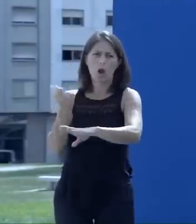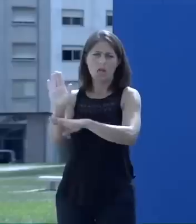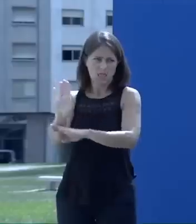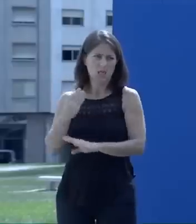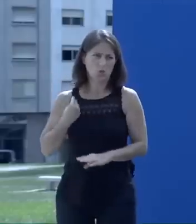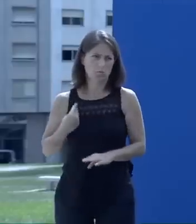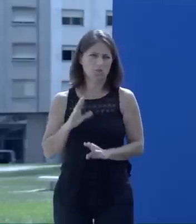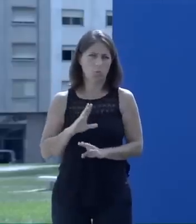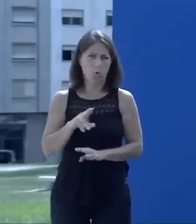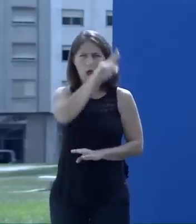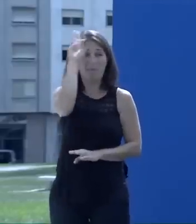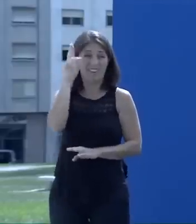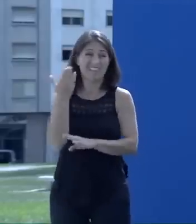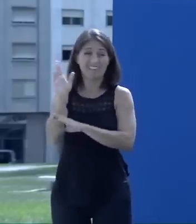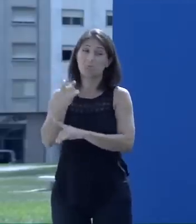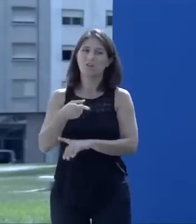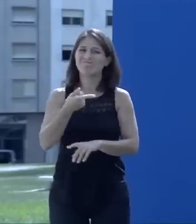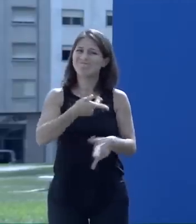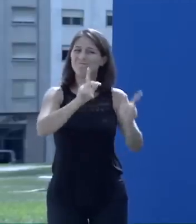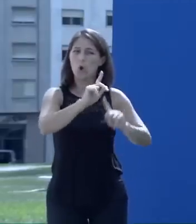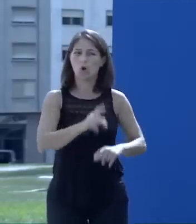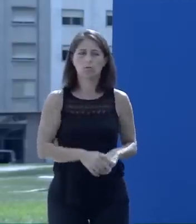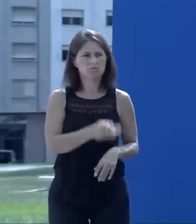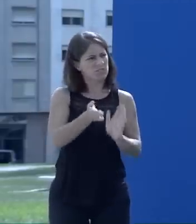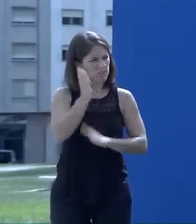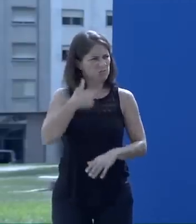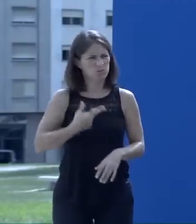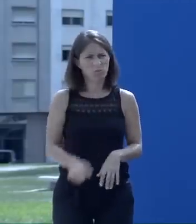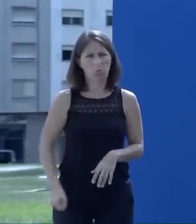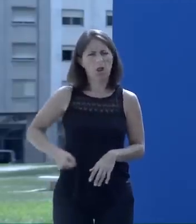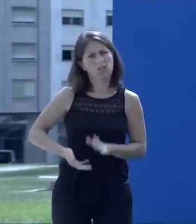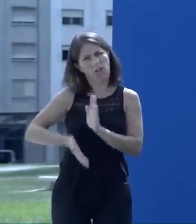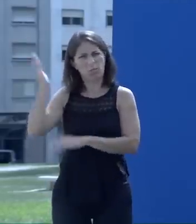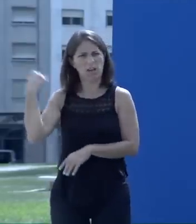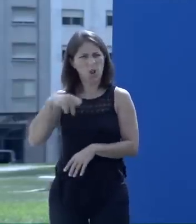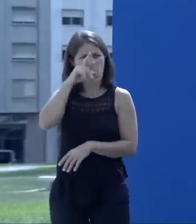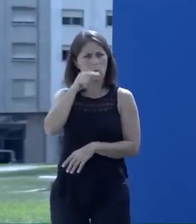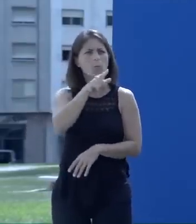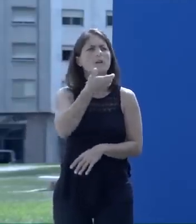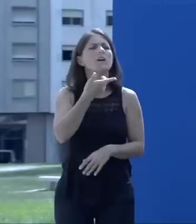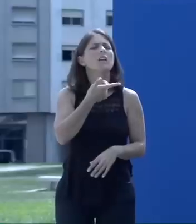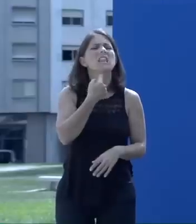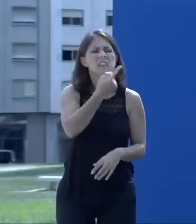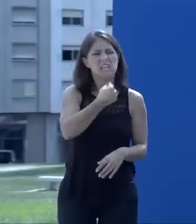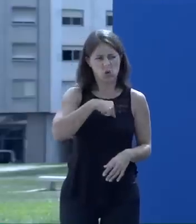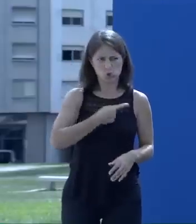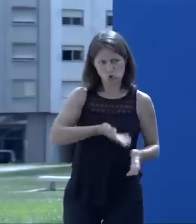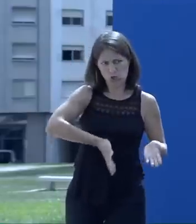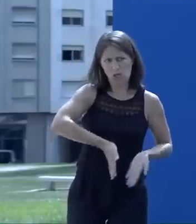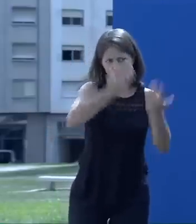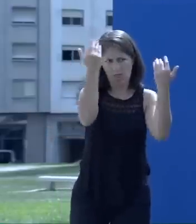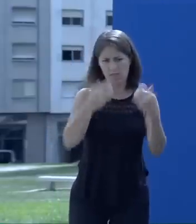Candidato a Madrid, pero non te deixaron. Pero se te queres ir, colla maleta e vaite, como decimos de Lugo, e di que vas da nosa parte. Xa verás que ben te